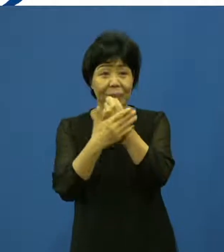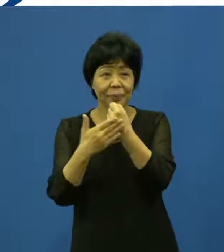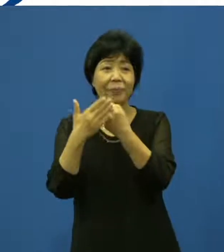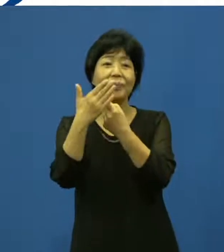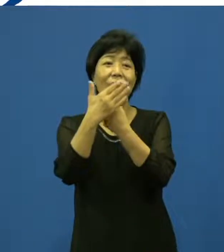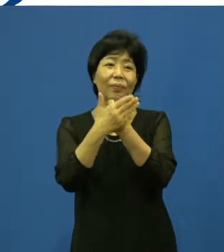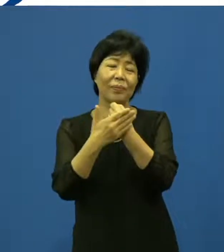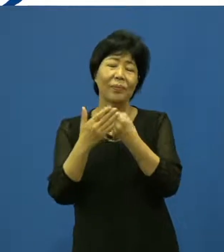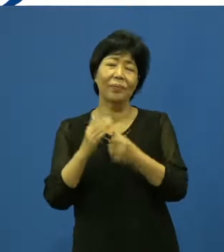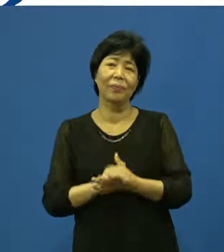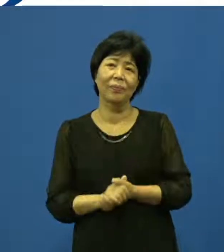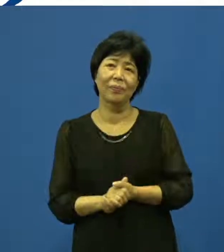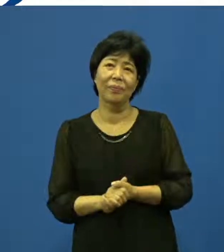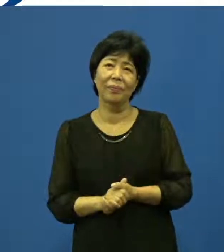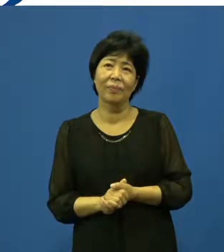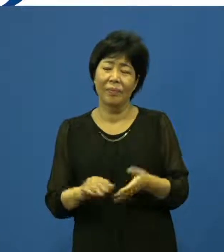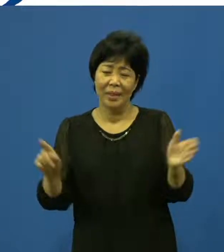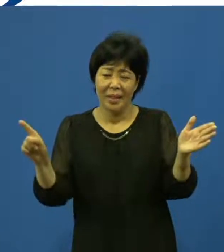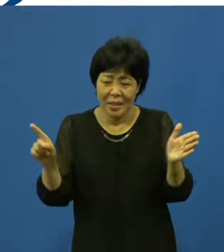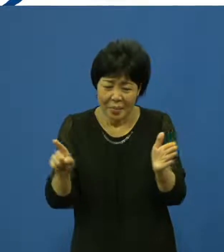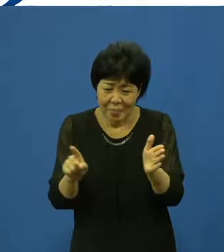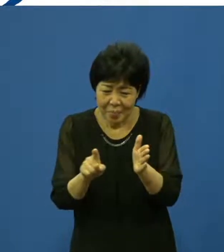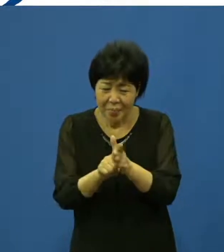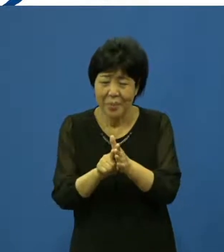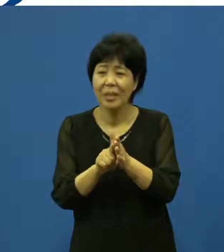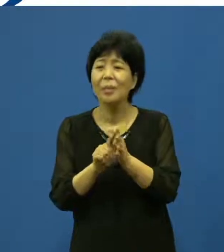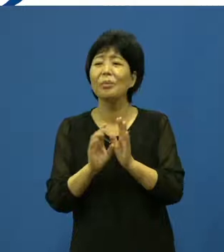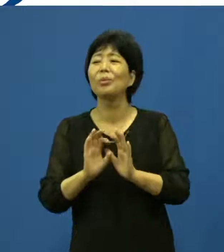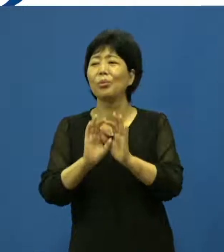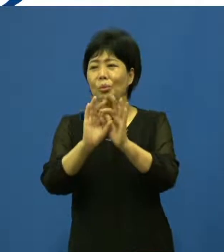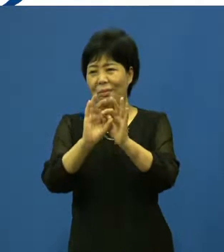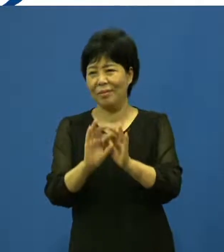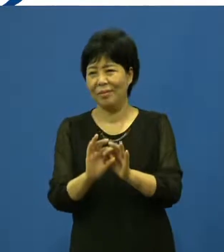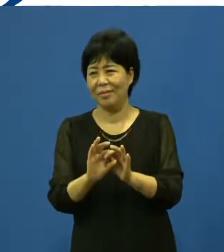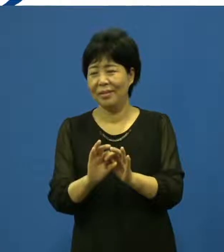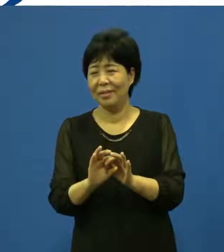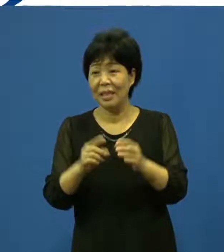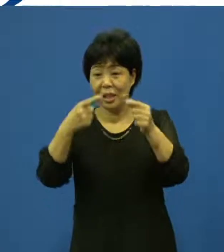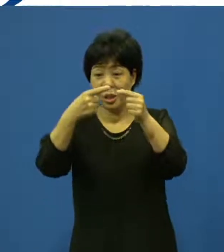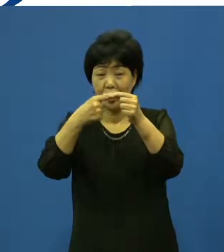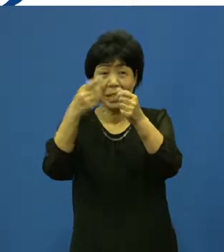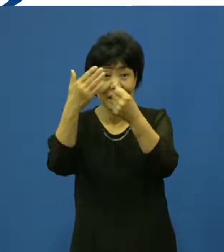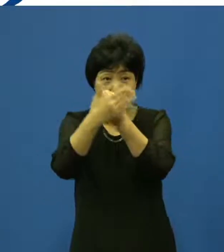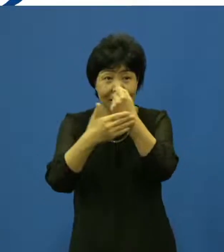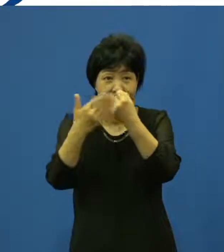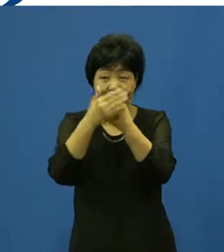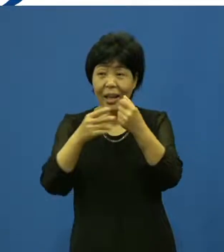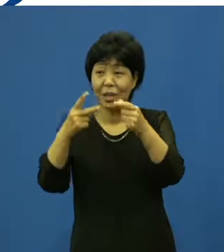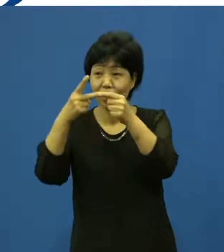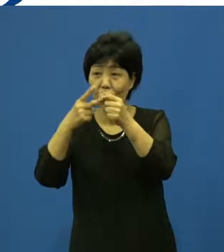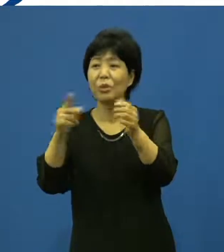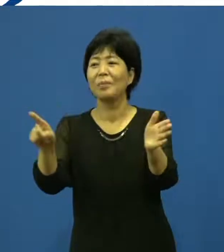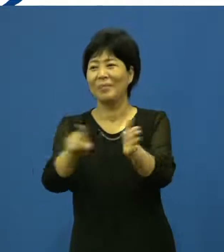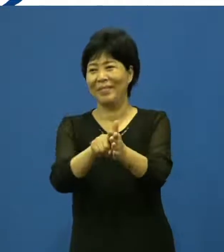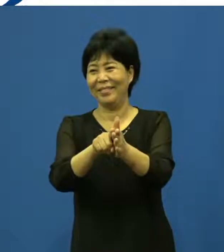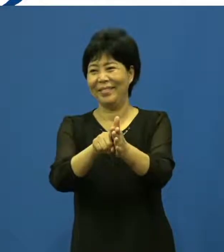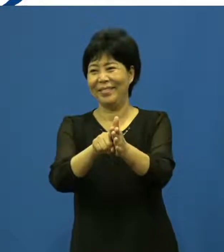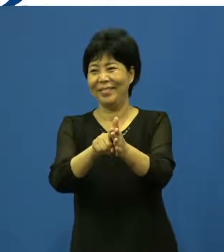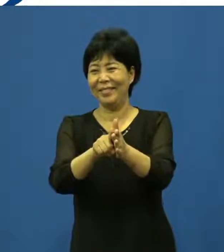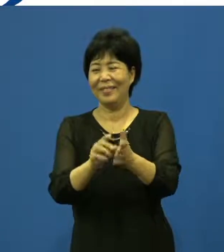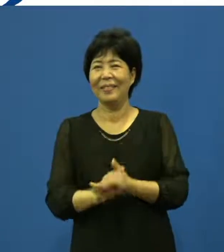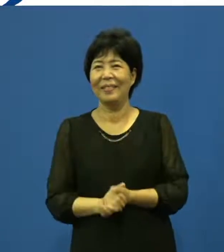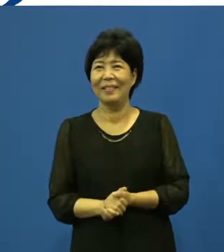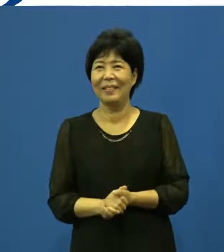의하여, 믿음으로 말미암아. 은혜가 앞에 나옵니다. 우리가 하나님의 말씀에 순종하는 것도